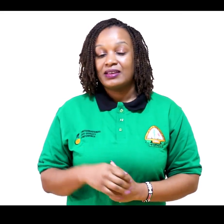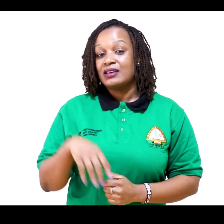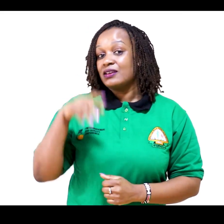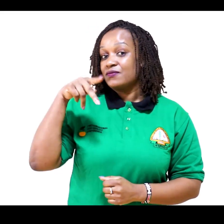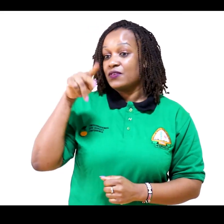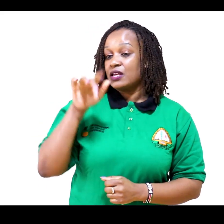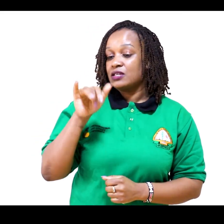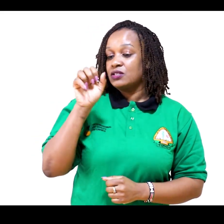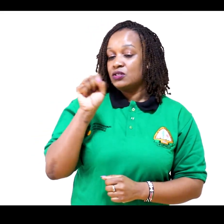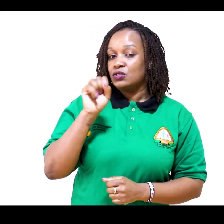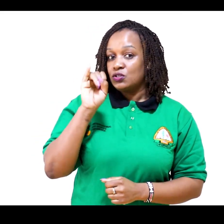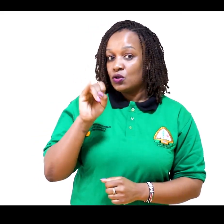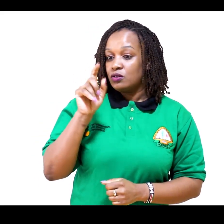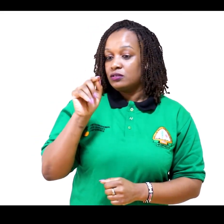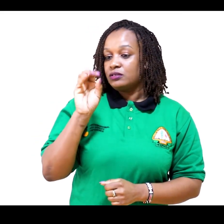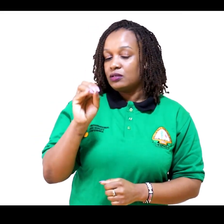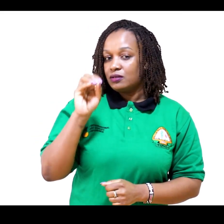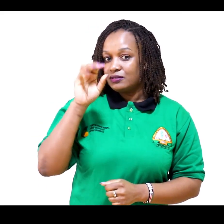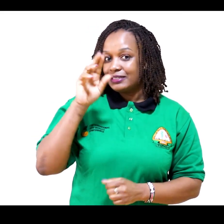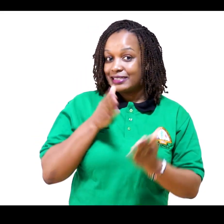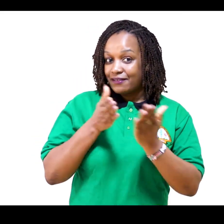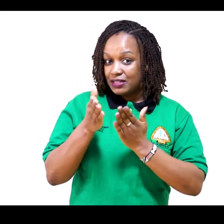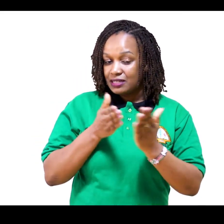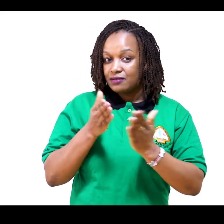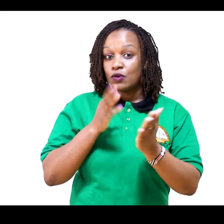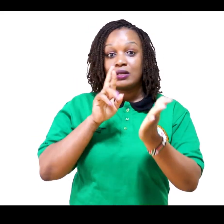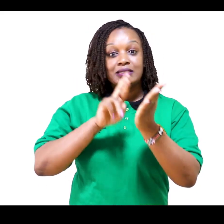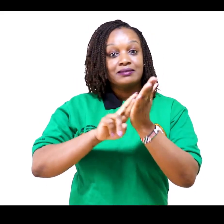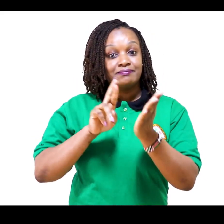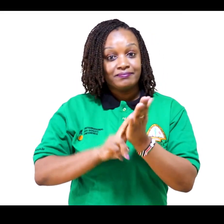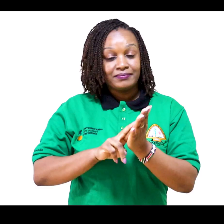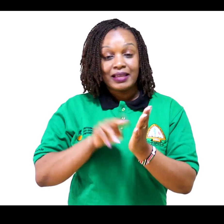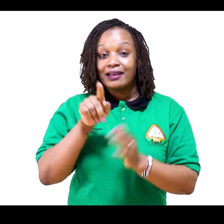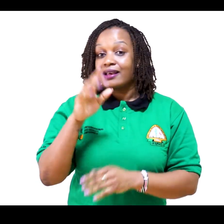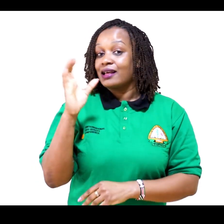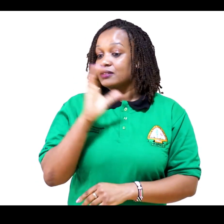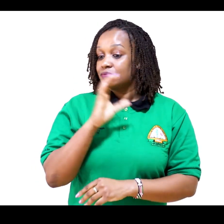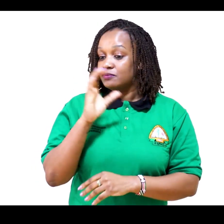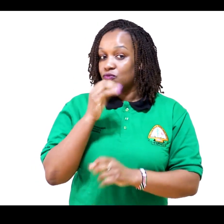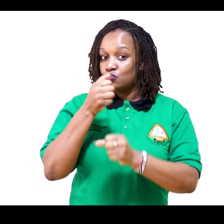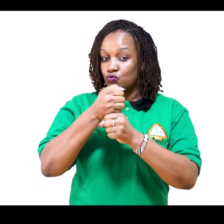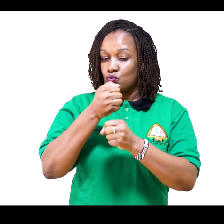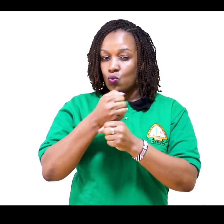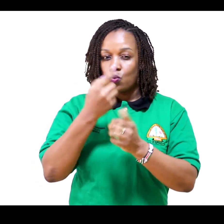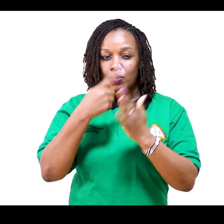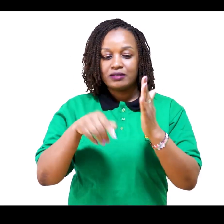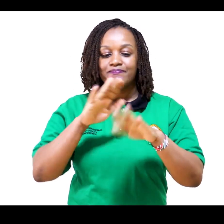Huduma za phytosanitary. Kwa usajili wa msafirishaji nje, mteja anahitajika